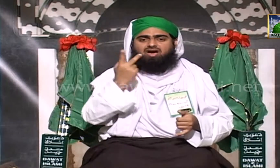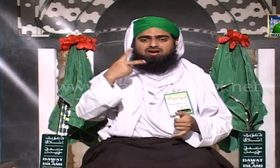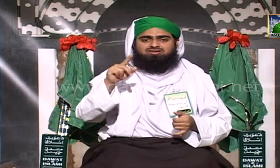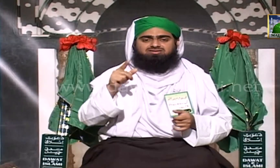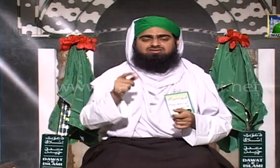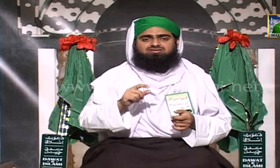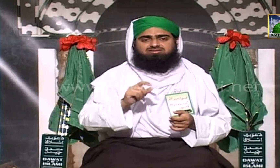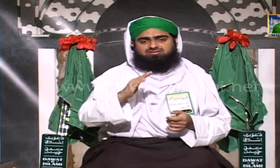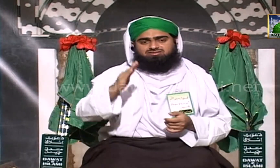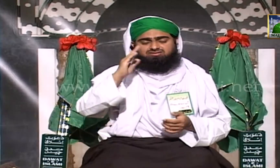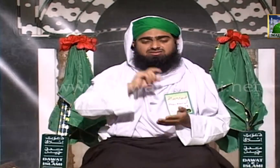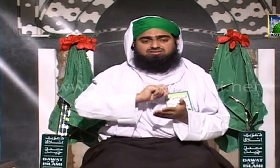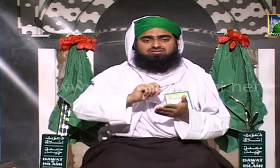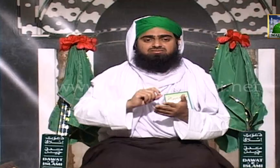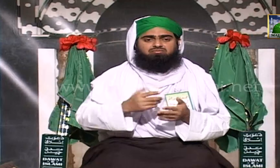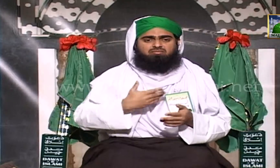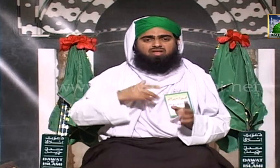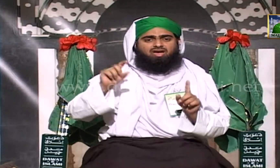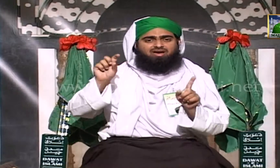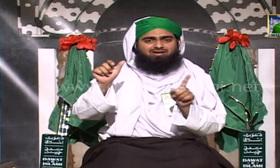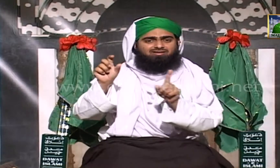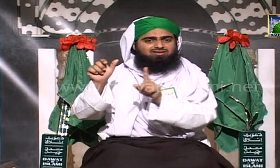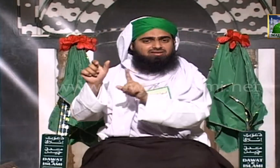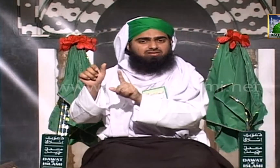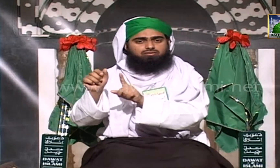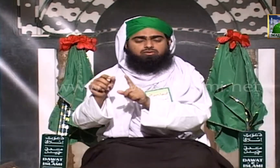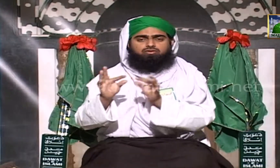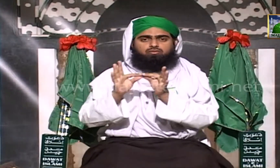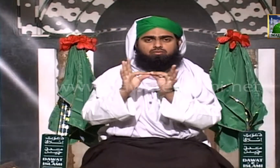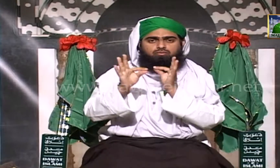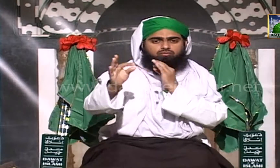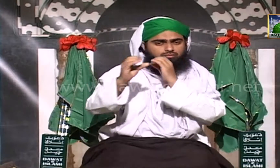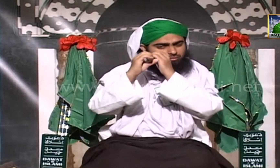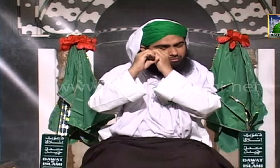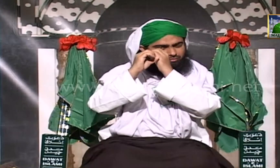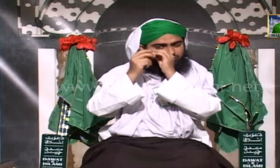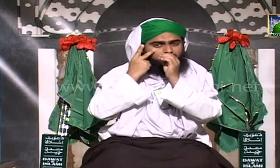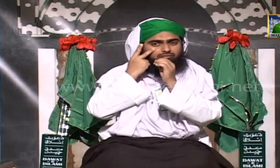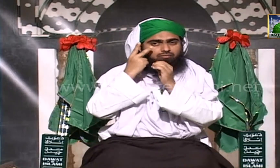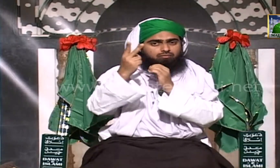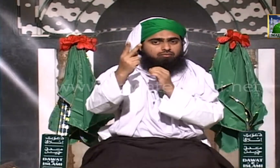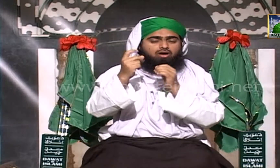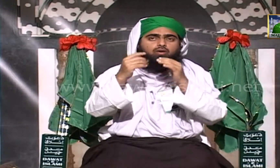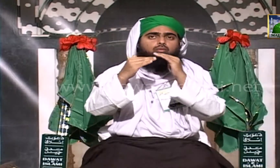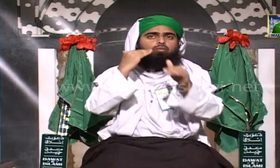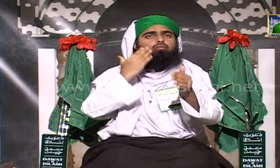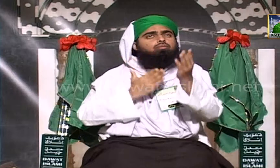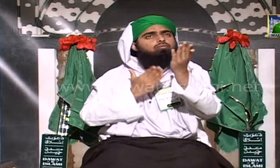گیا: میں نے ریڈیو دوربین کے ذریعے ایک ایسا کہکشاں تو دیکھ لیا ہے